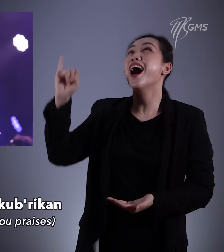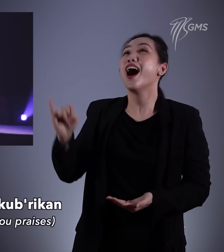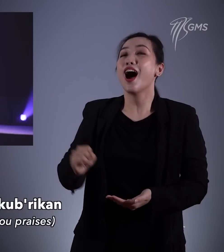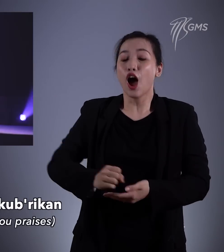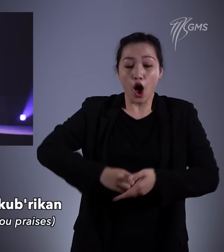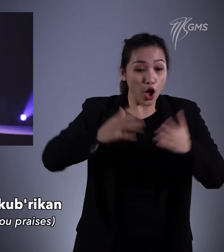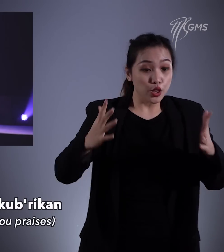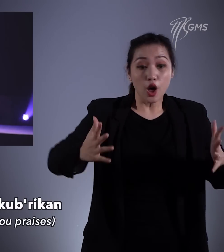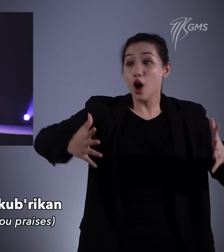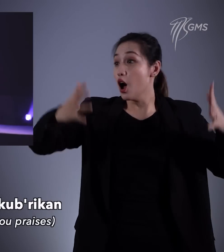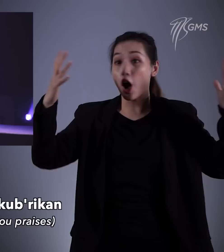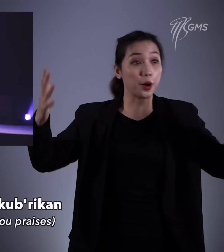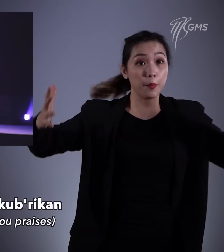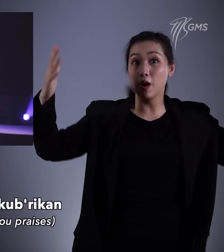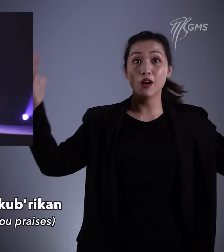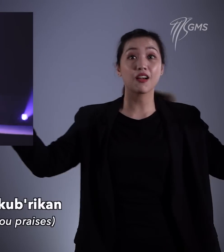terindah,